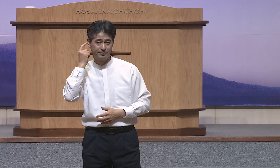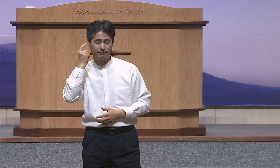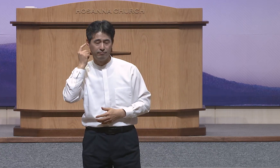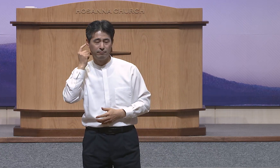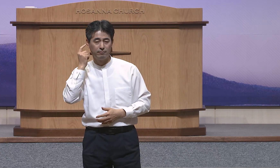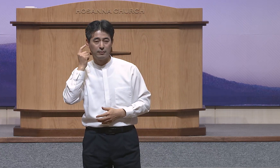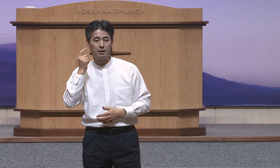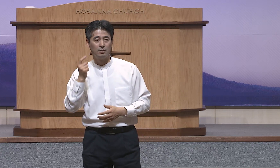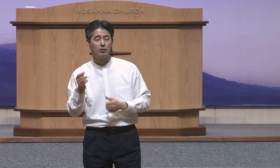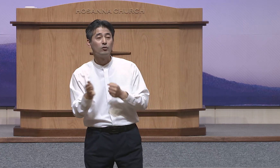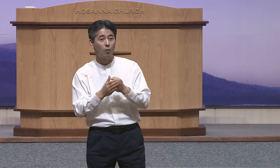못합니다.